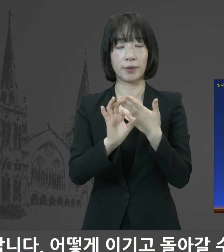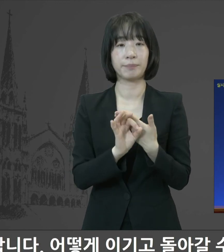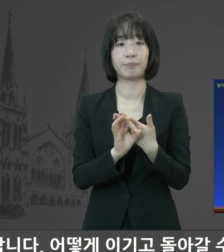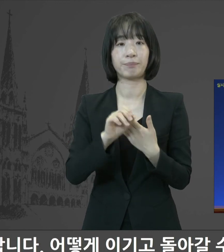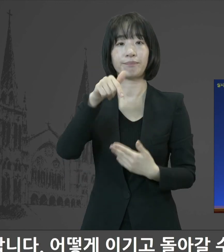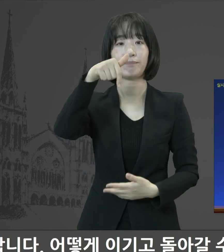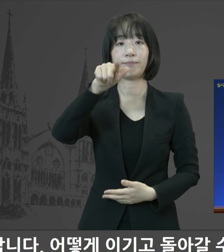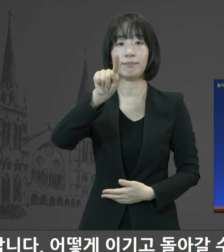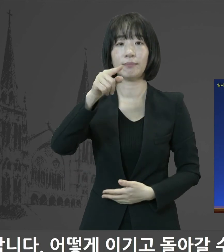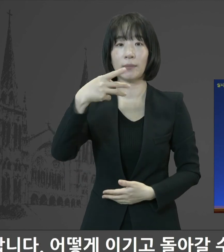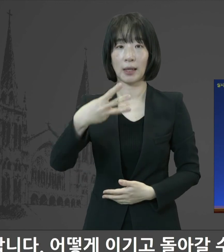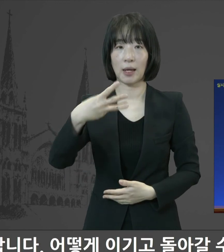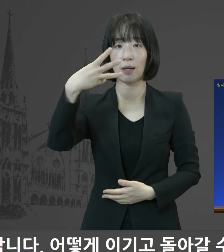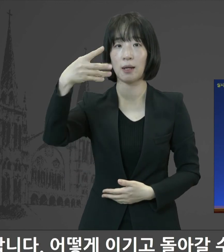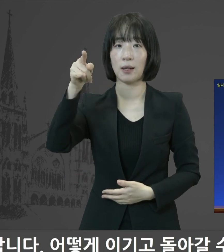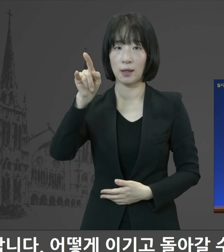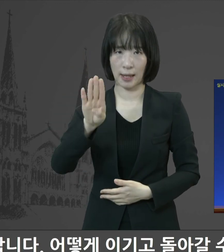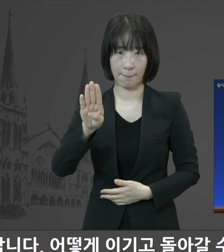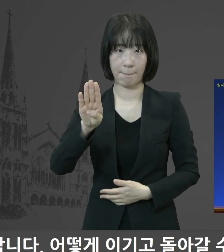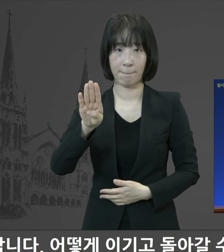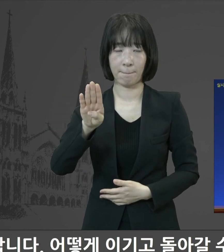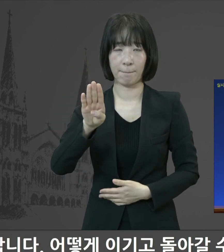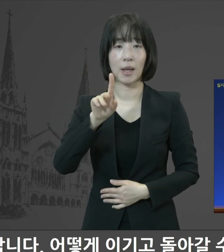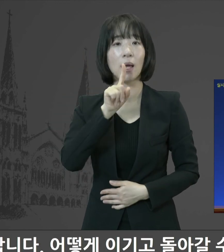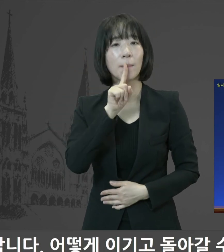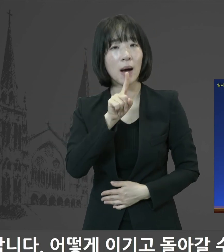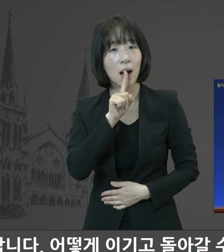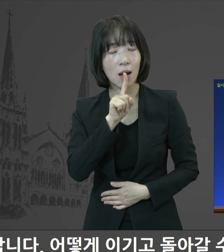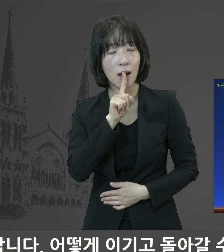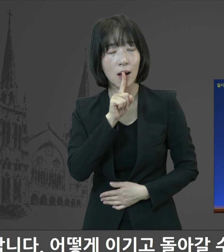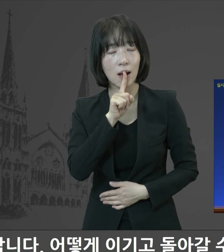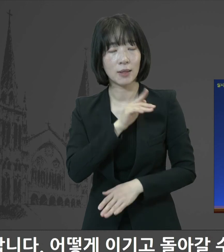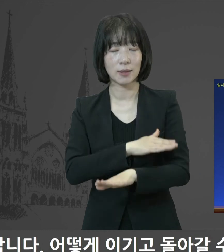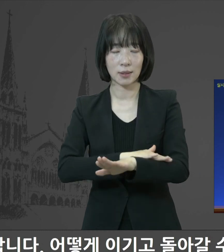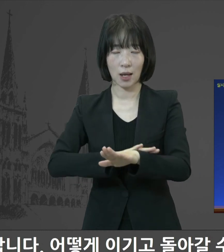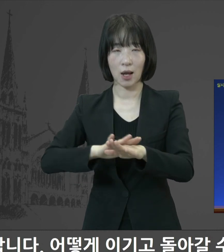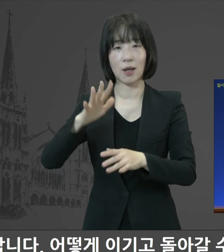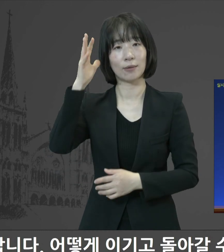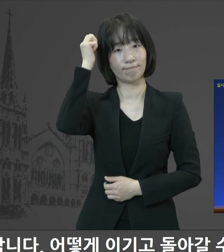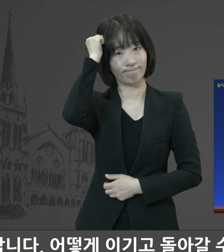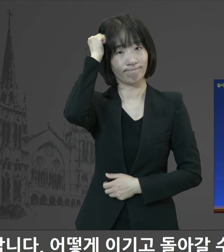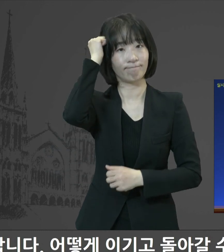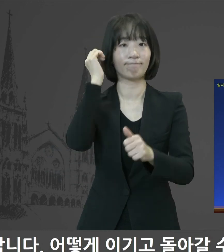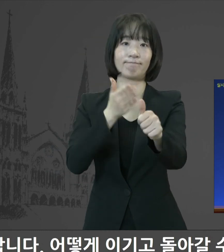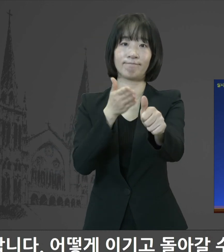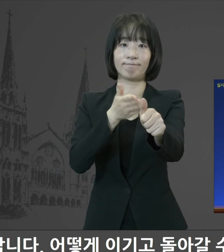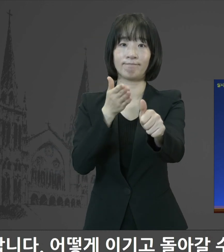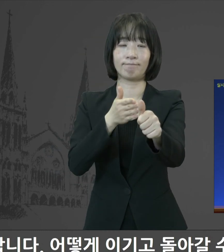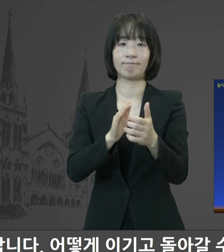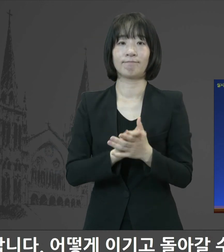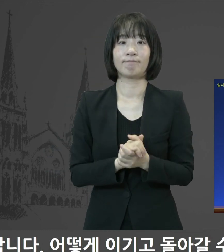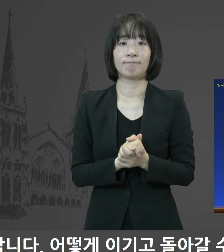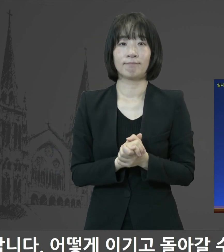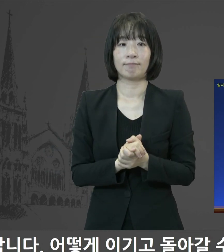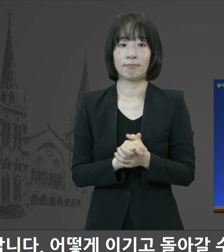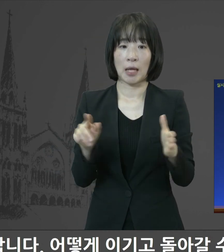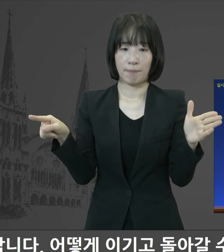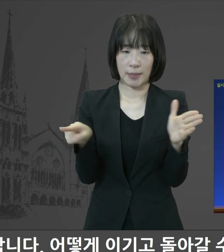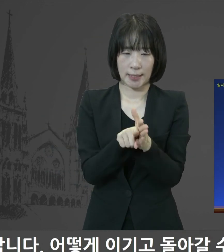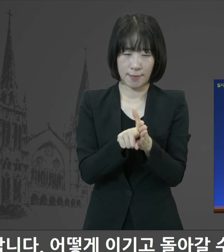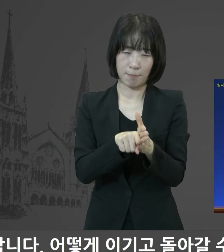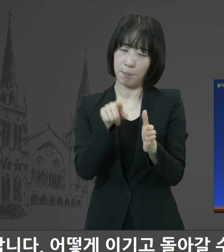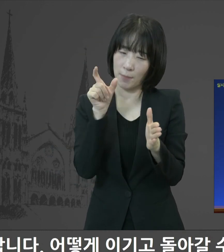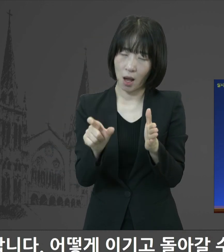갈렙이 한 이야기를 마음속에 잘 담아두십시다. 갈렙이 한 얘기가 언약에 매우 충실한 믿음의